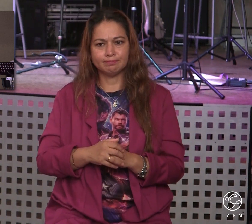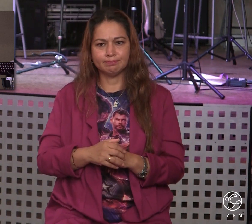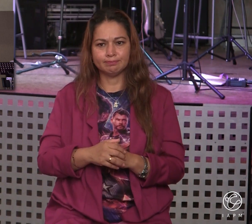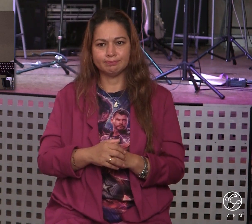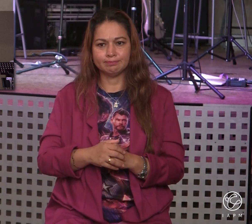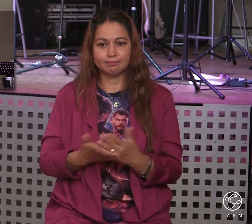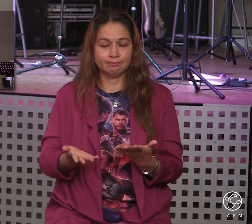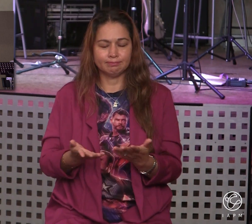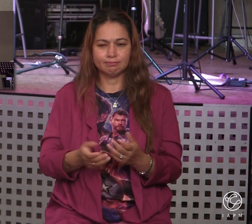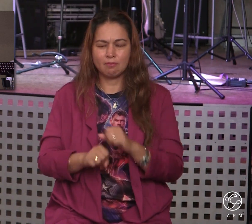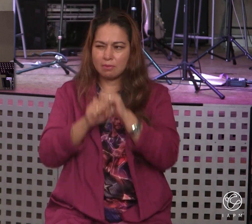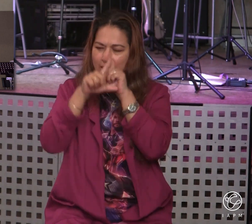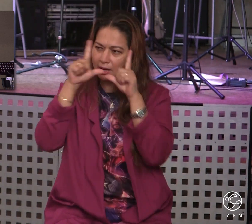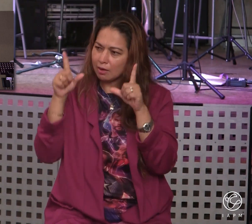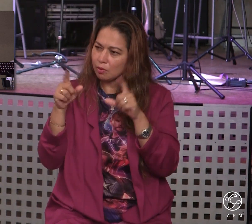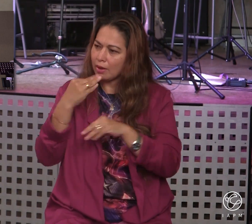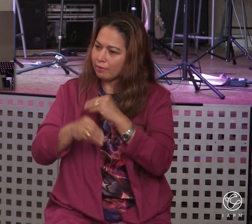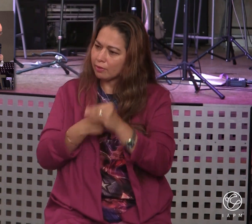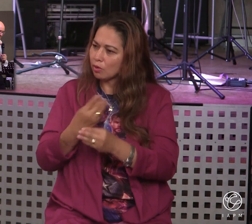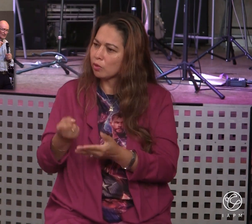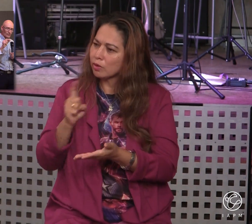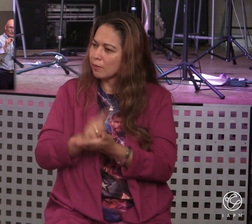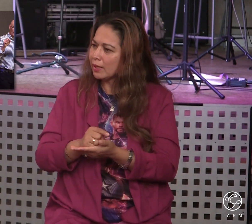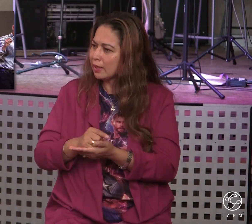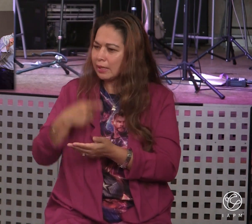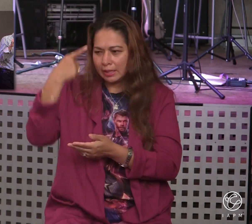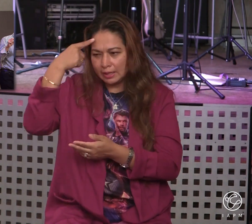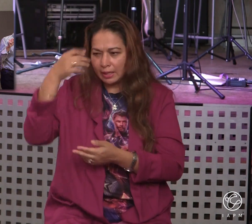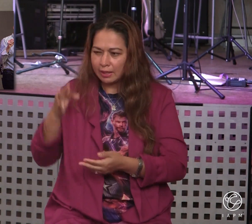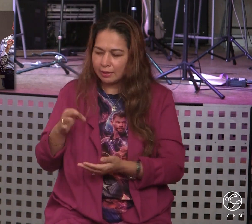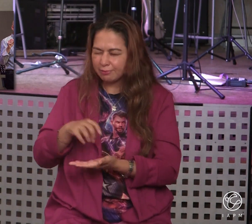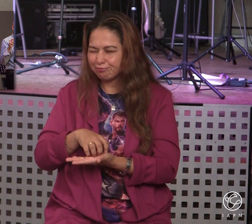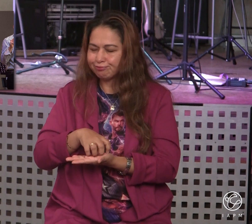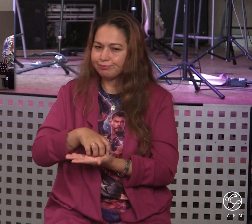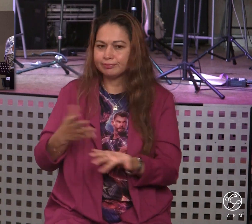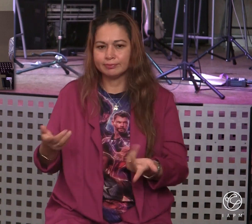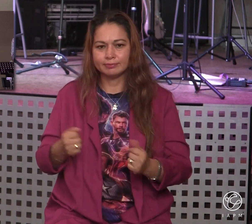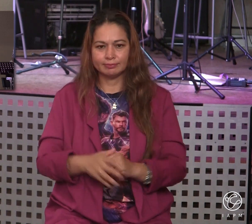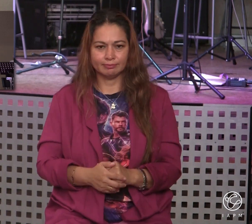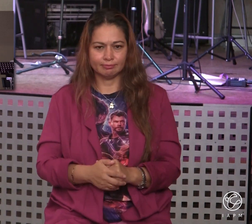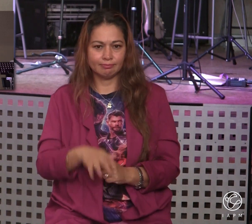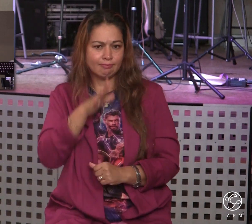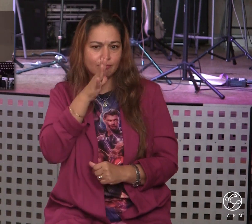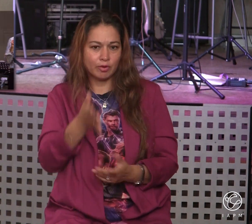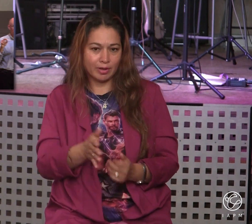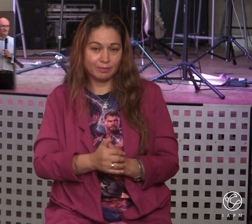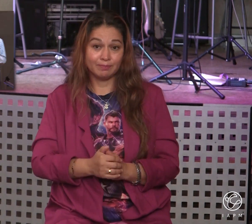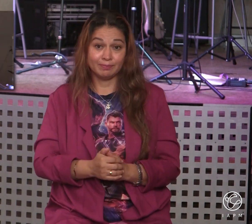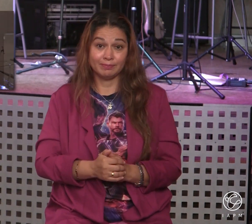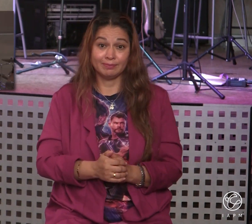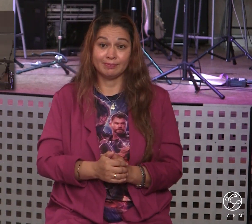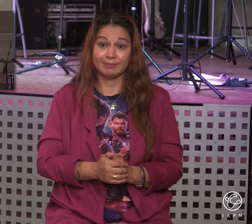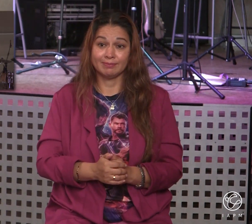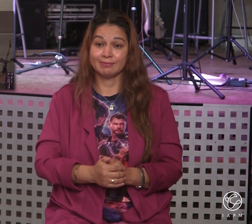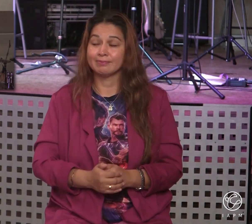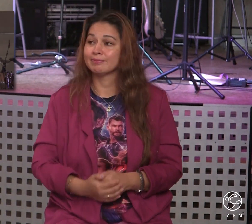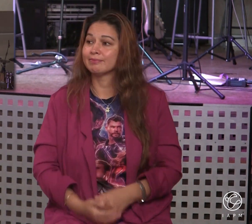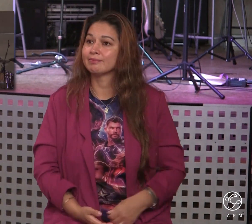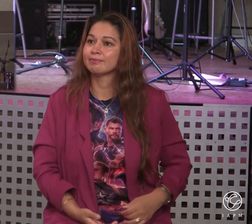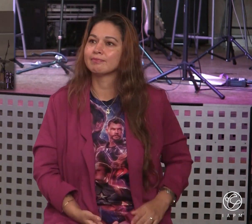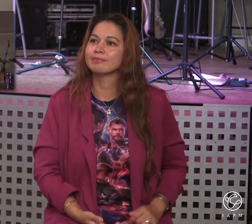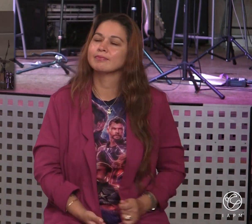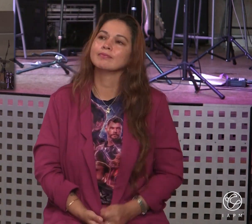Paréntesis. Vamos a hacer una cosa. Un refrán muy español. A mal tiempo, buena